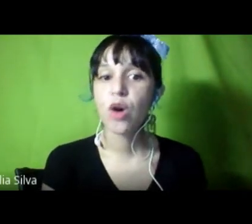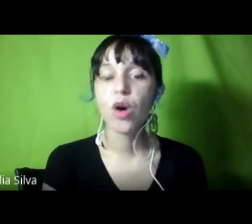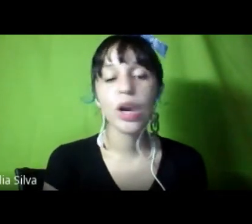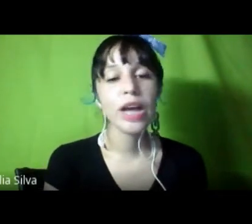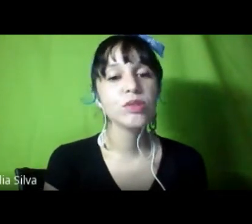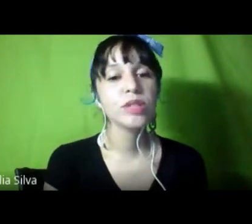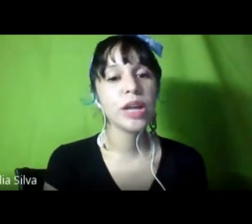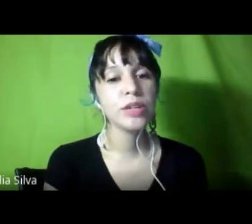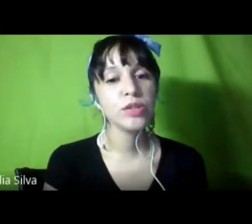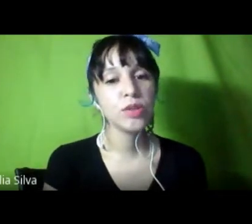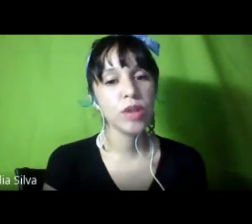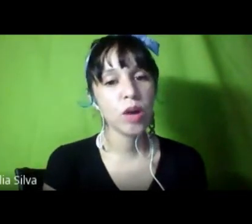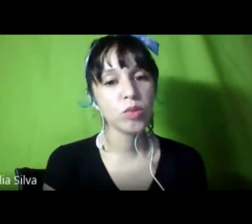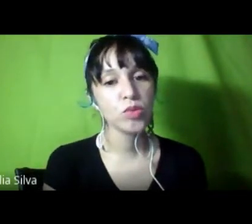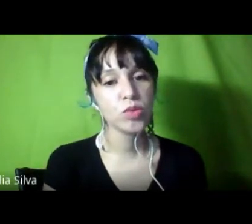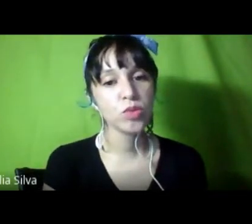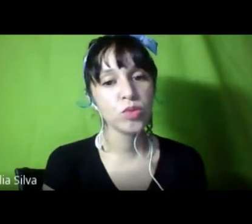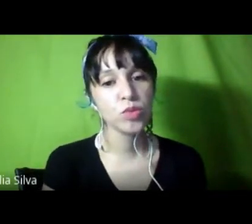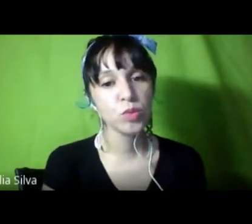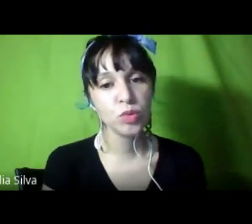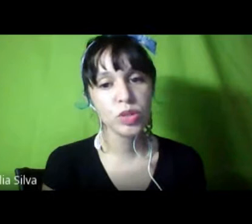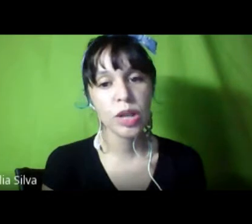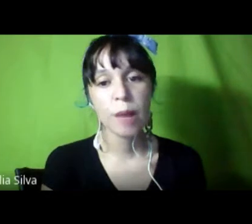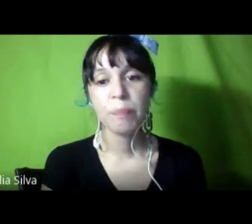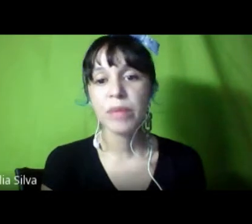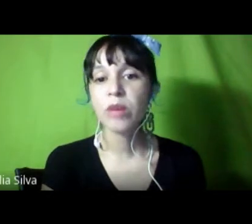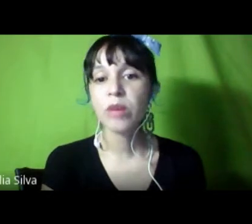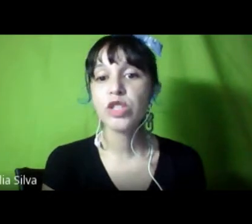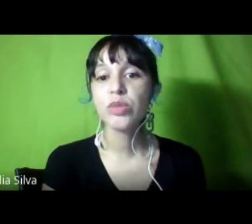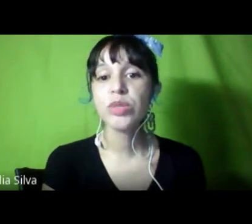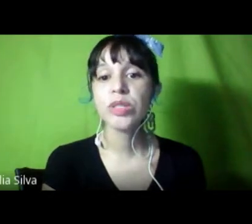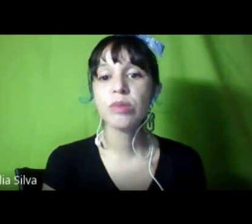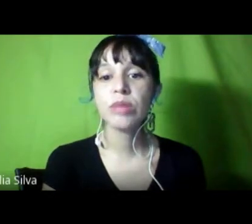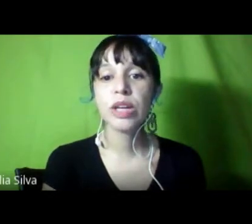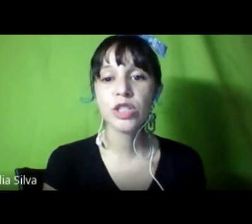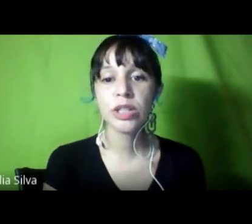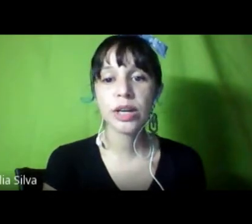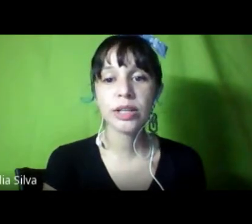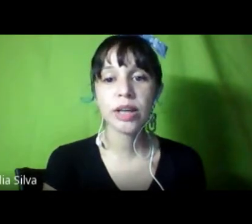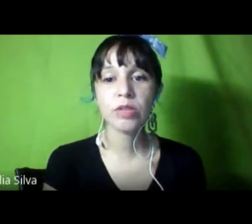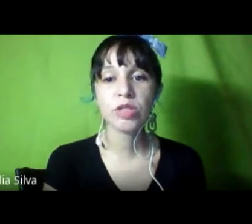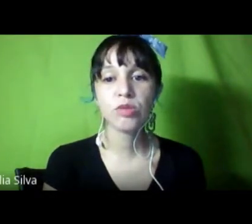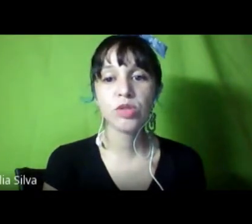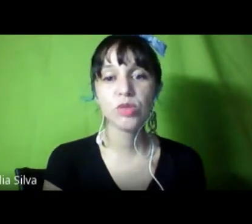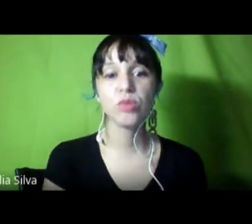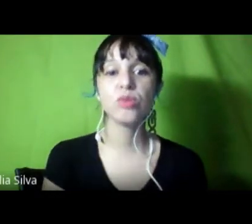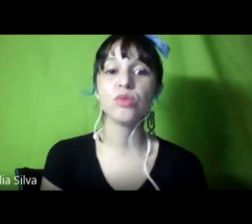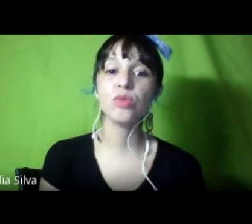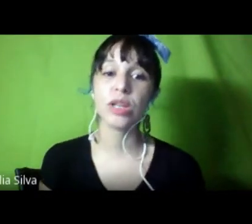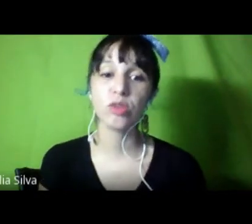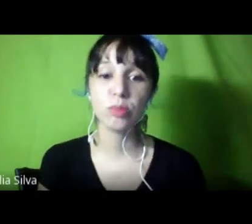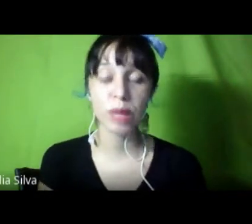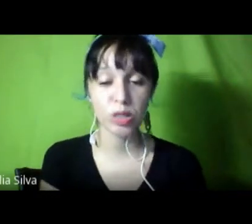de Colégio Nacional dos Surdos Mudos, era uma instituição destinada ao ensino de surdos do sexo